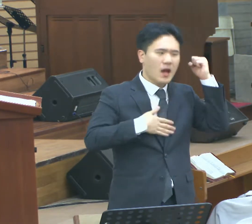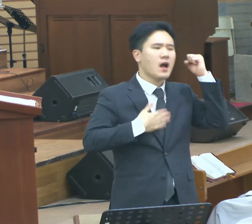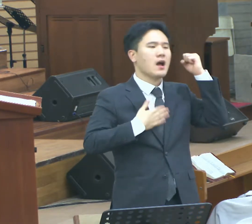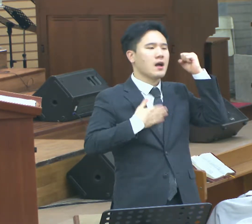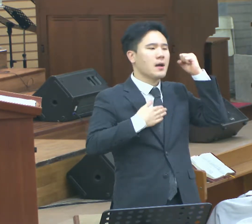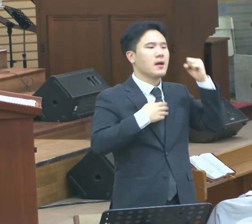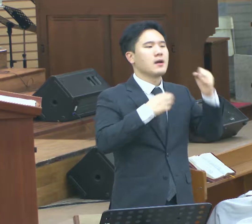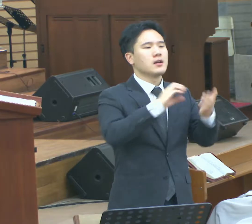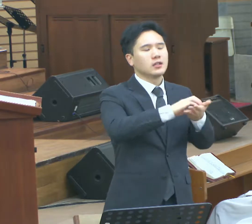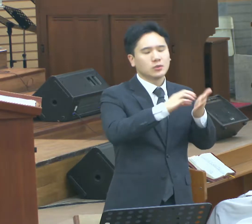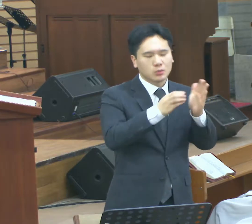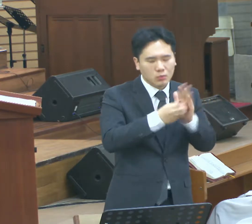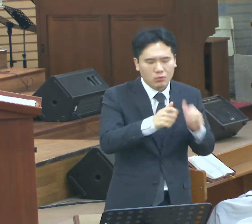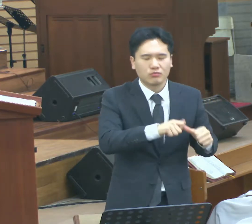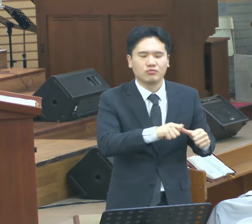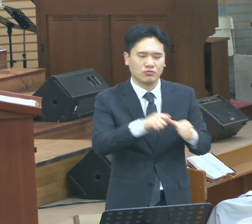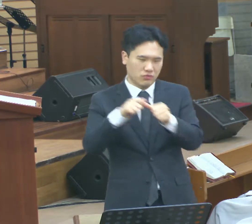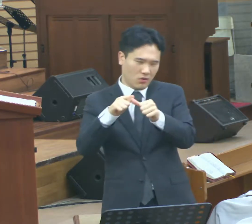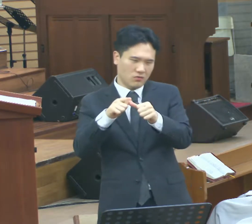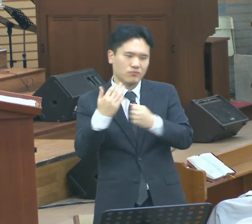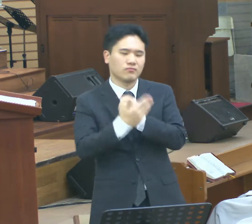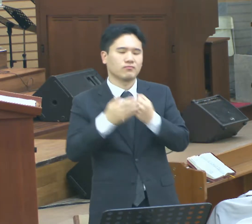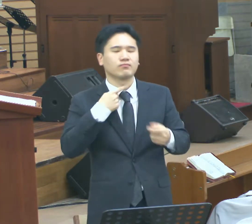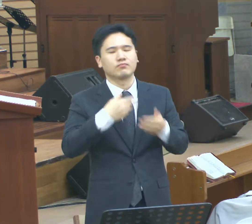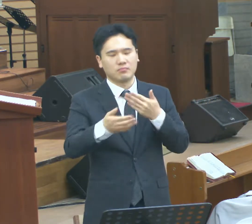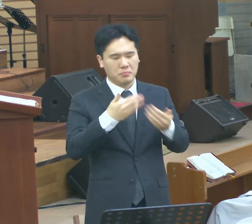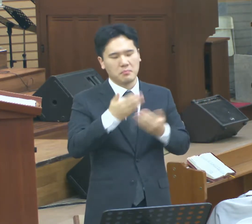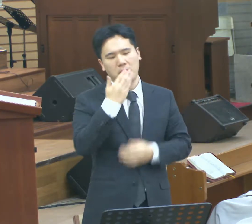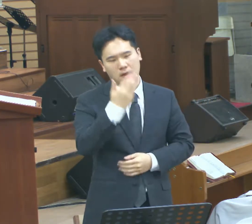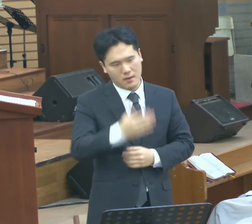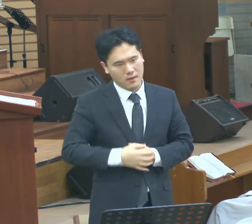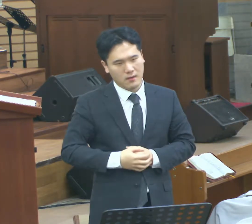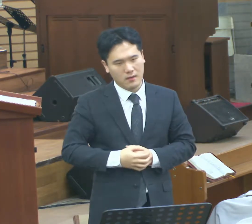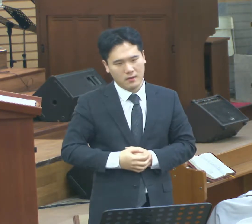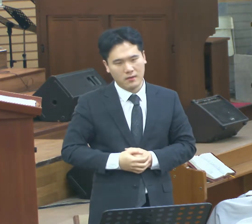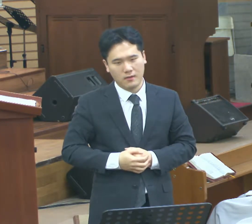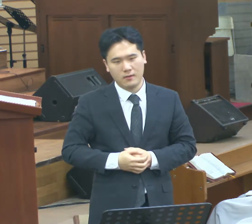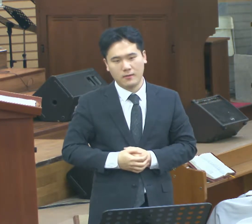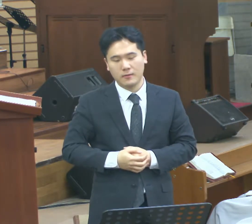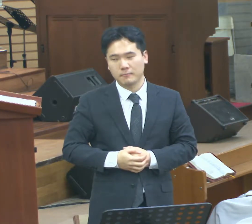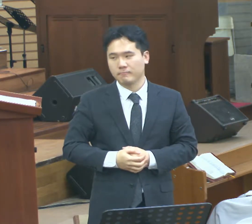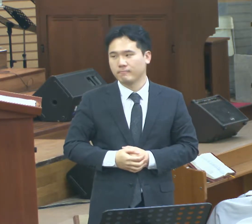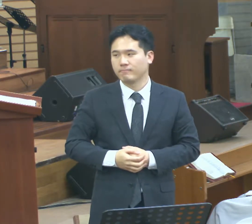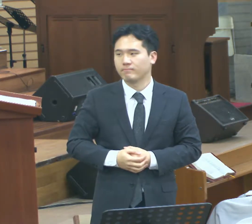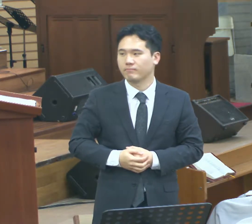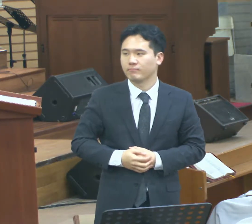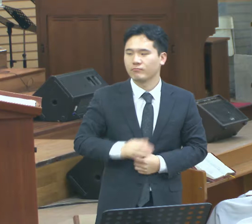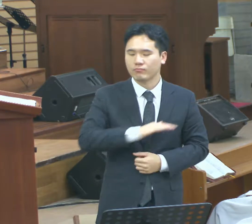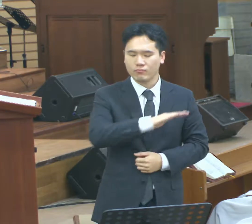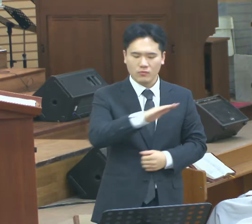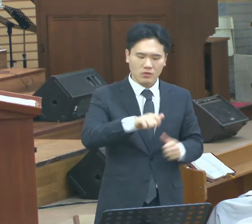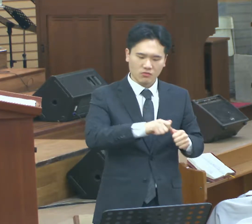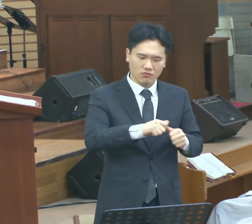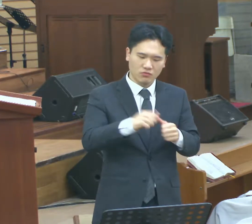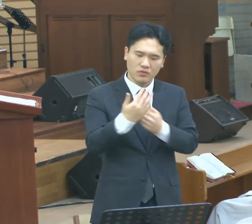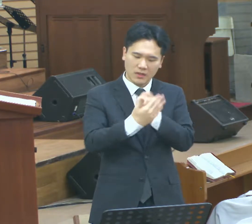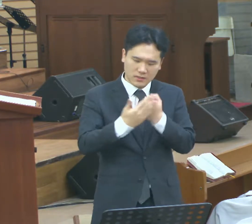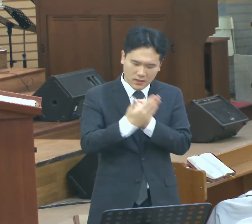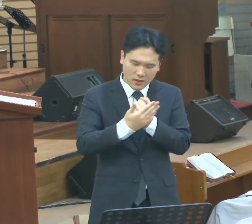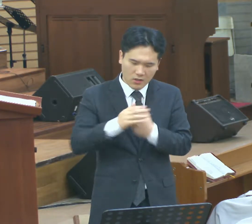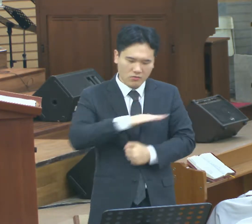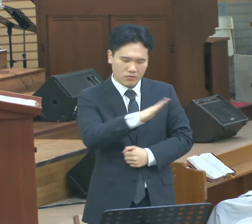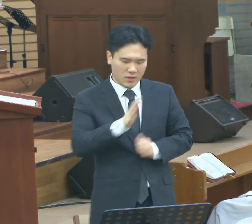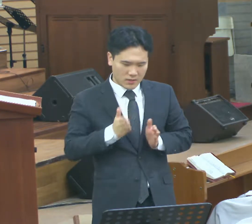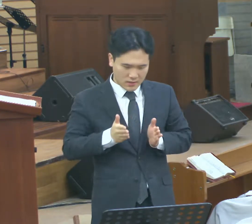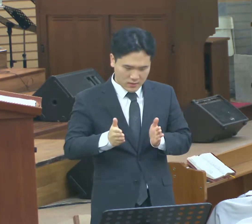이름의 풍성함을 누리고 경험하는 만큼 구원의 은총은 우리 삶을 확실하게 비춰줄 수가 있는